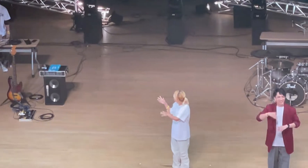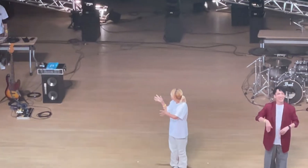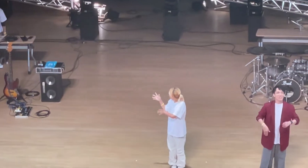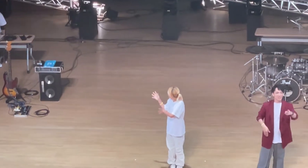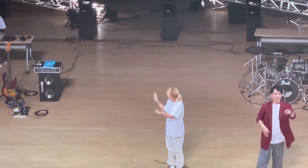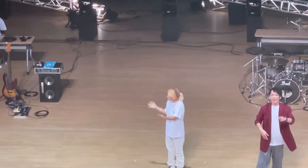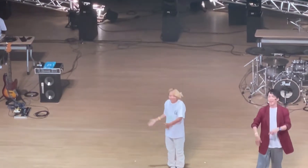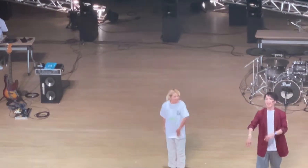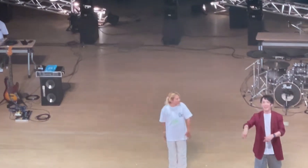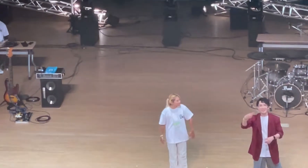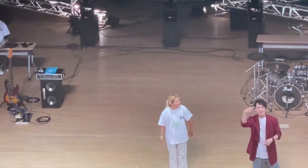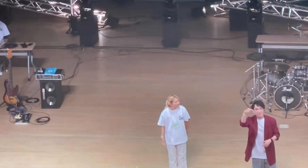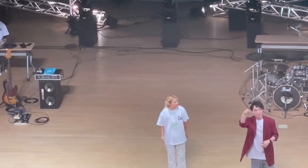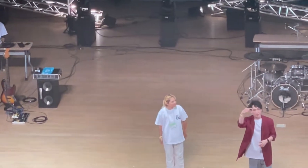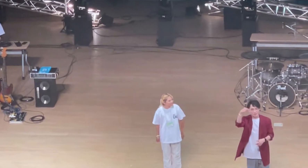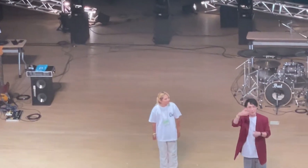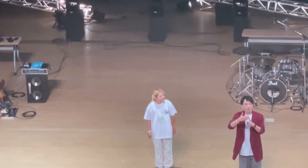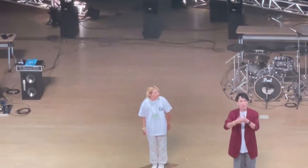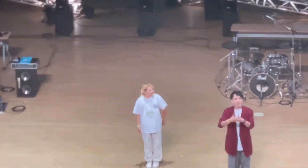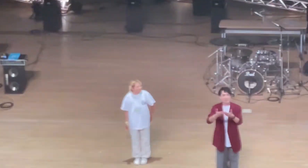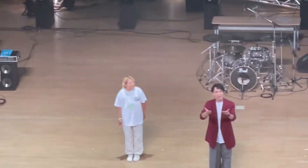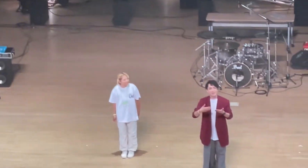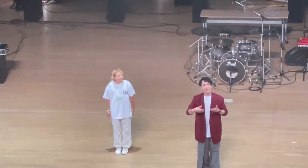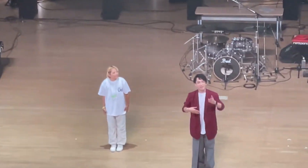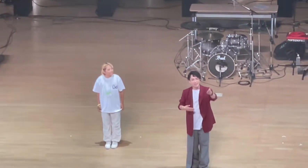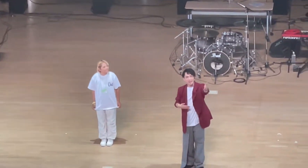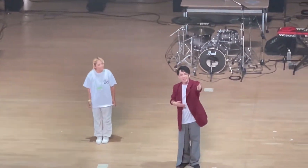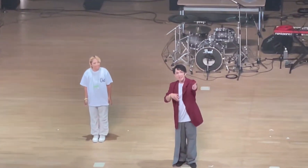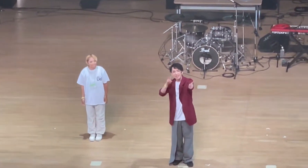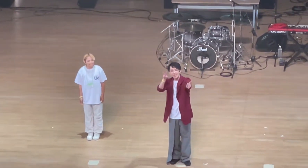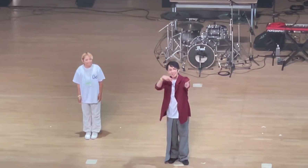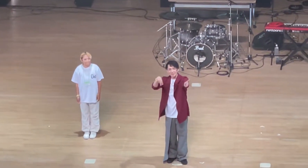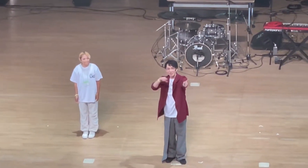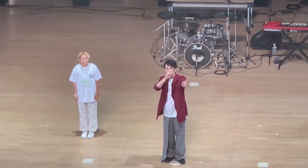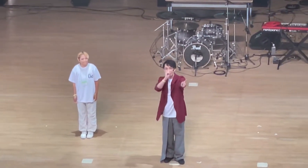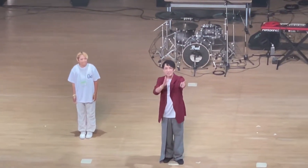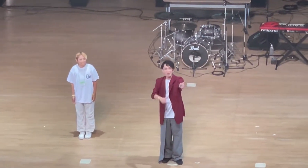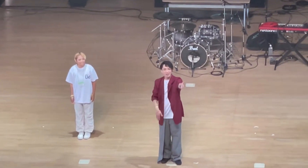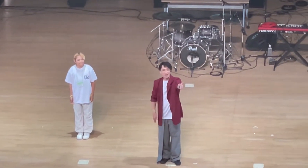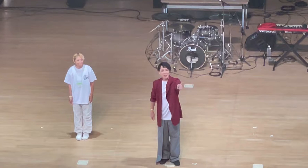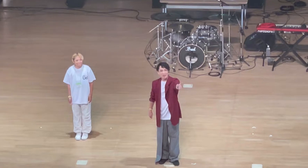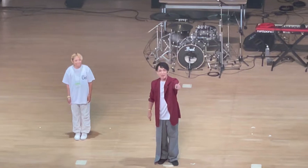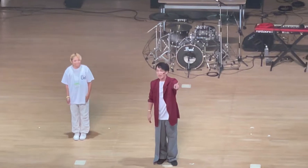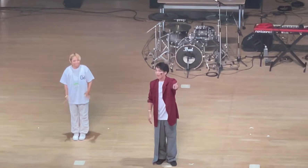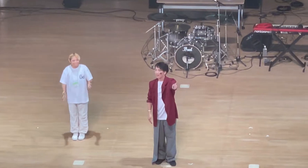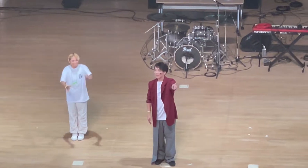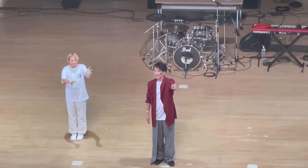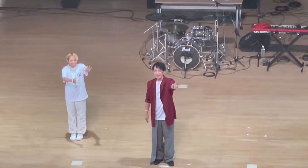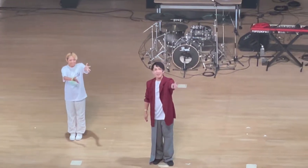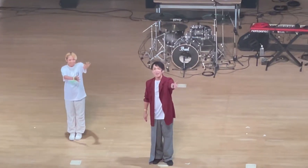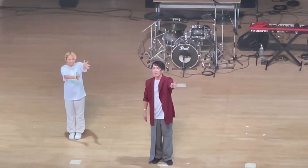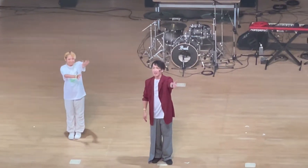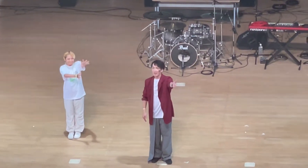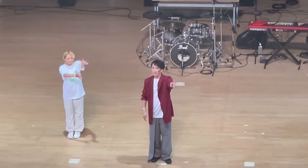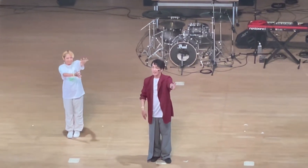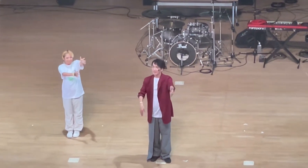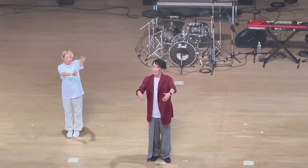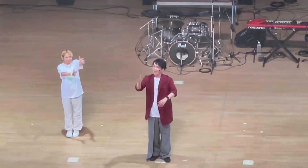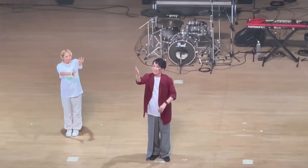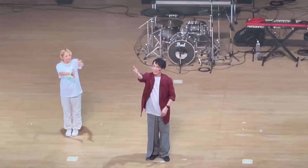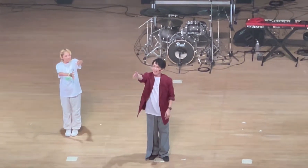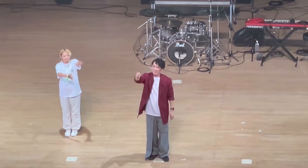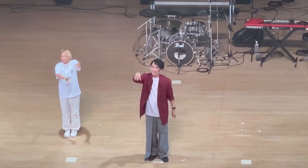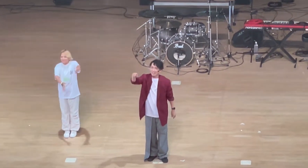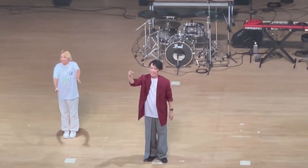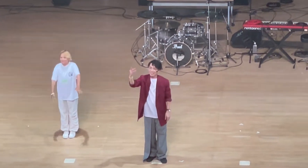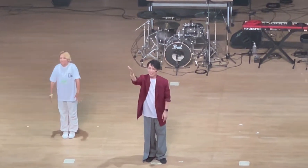ございます。そして、レッスンのサポートをしてくれます、あちらリナです。よろしくお願いします。はい、そ